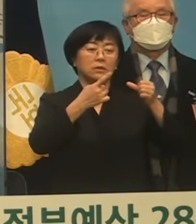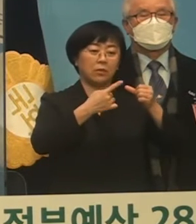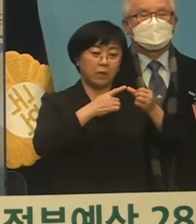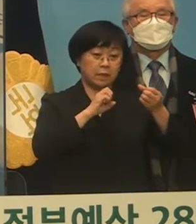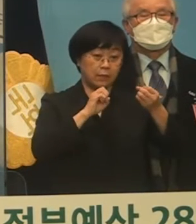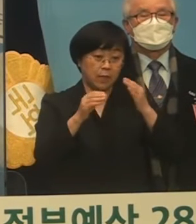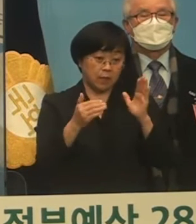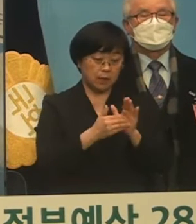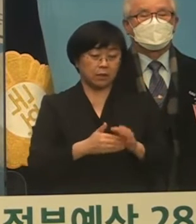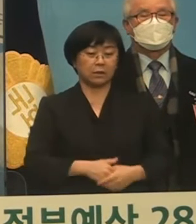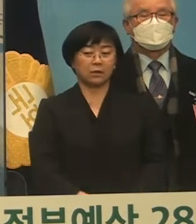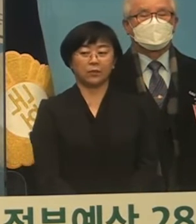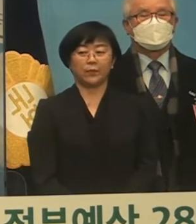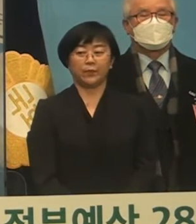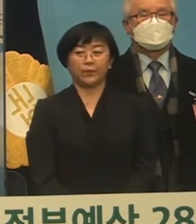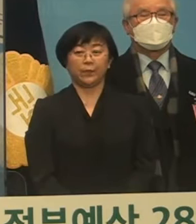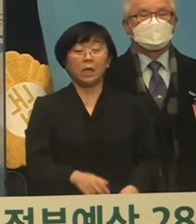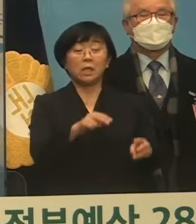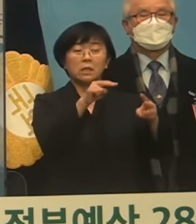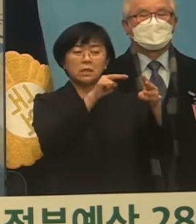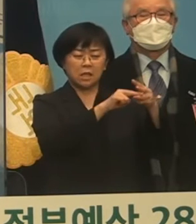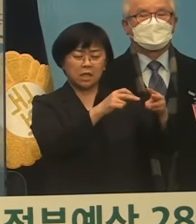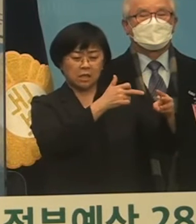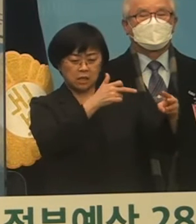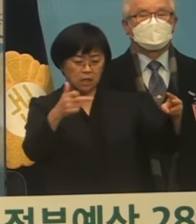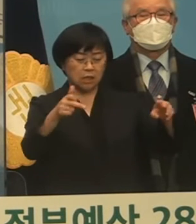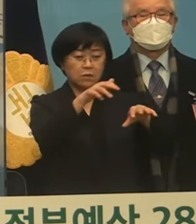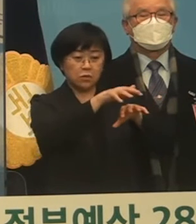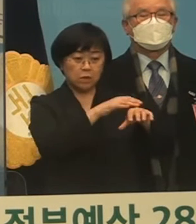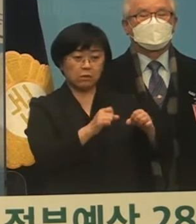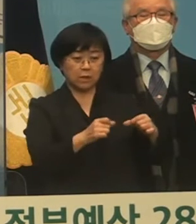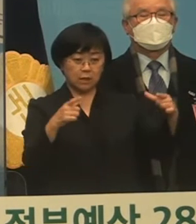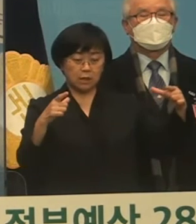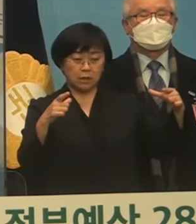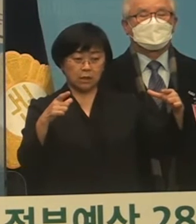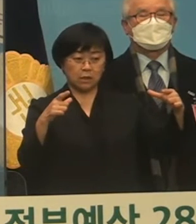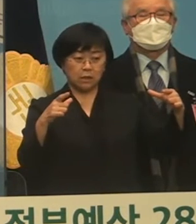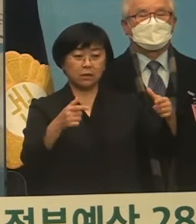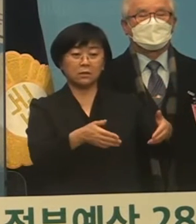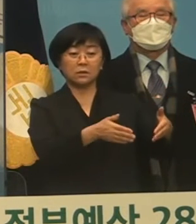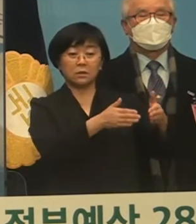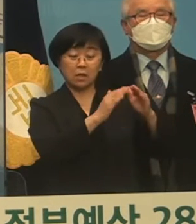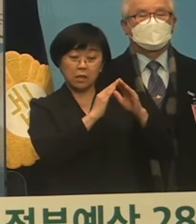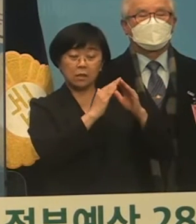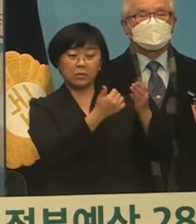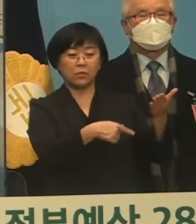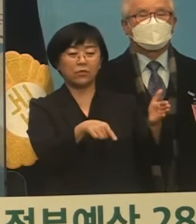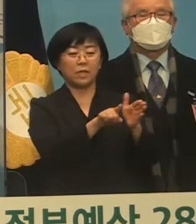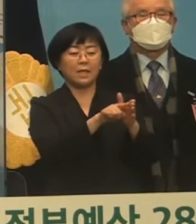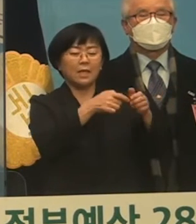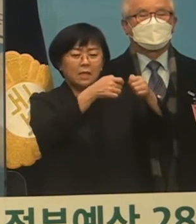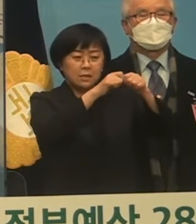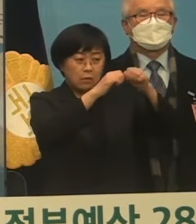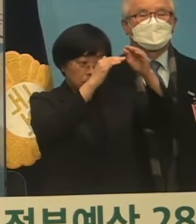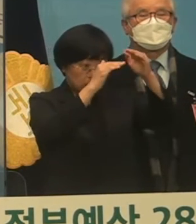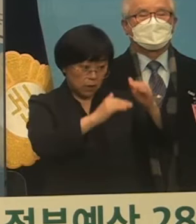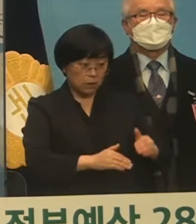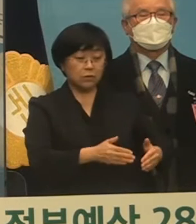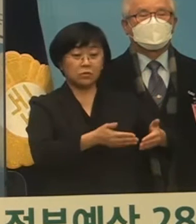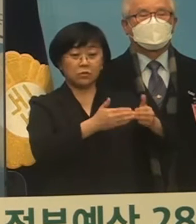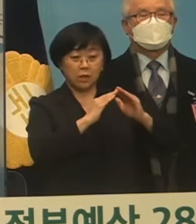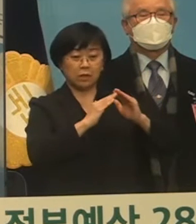답변에 불과합니다. 센터 규모와 조직을 확정하고 설립을 위한 세부 계획을 수립해야